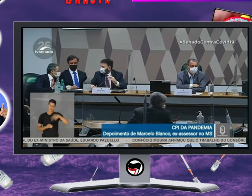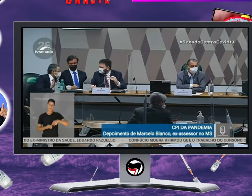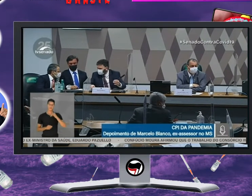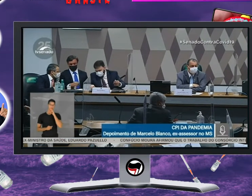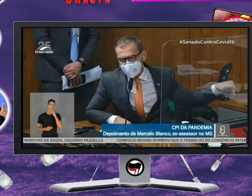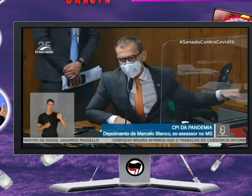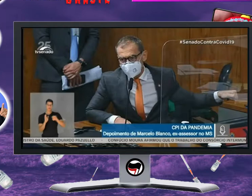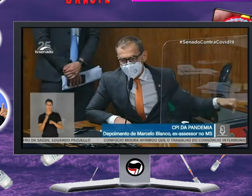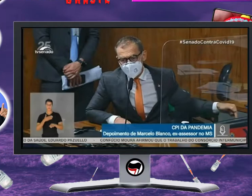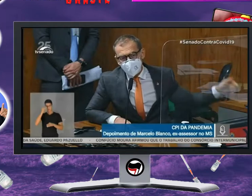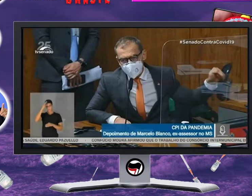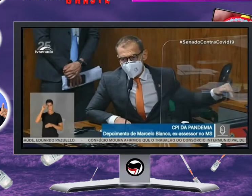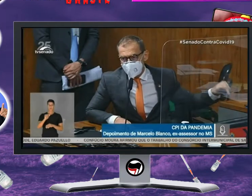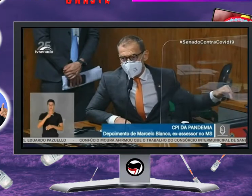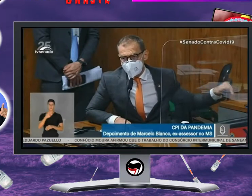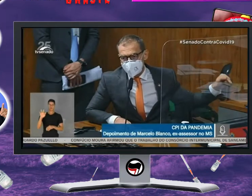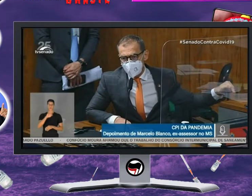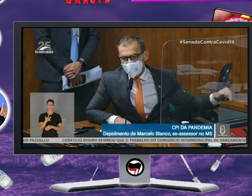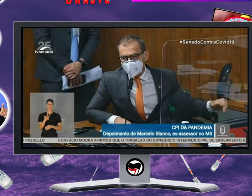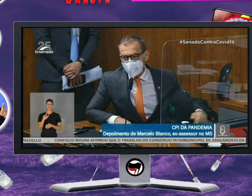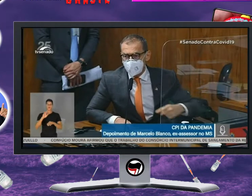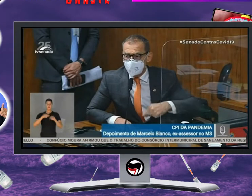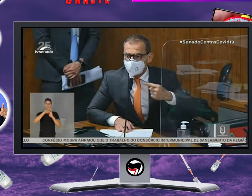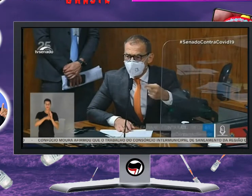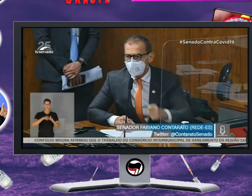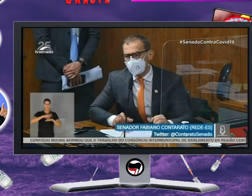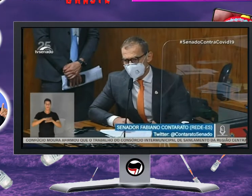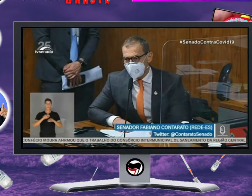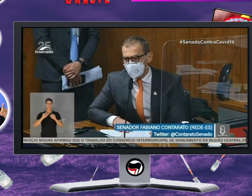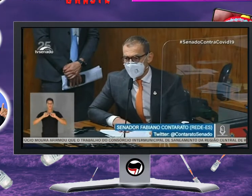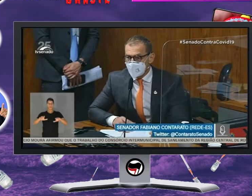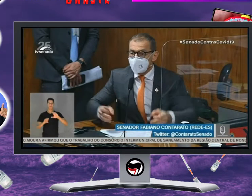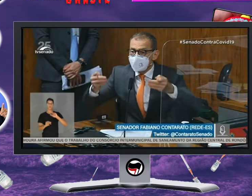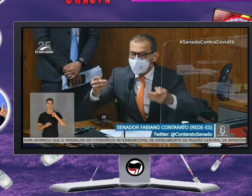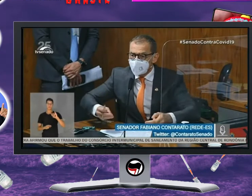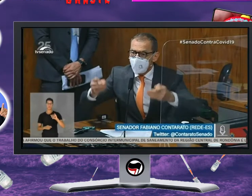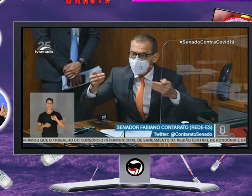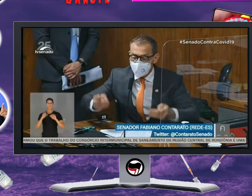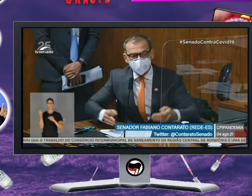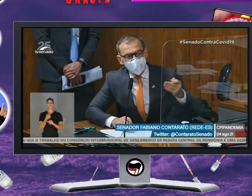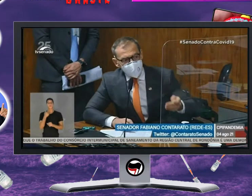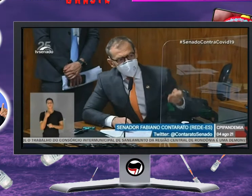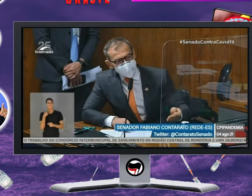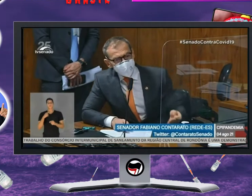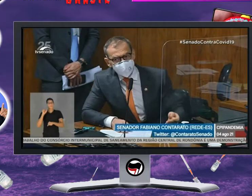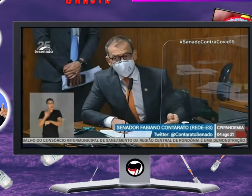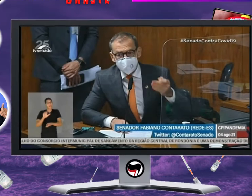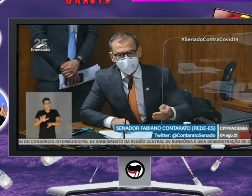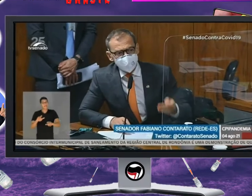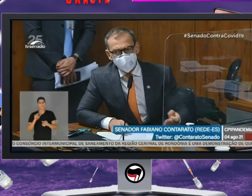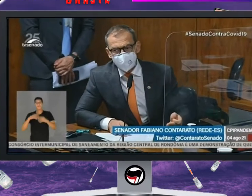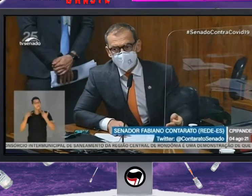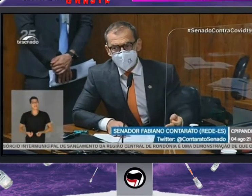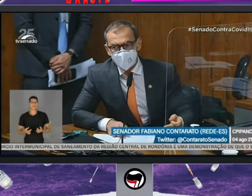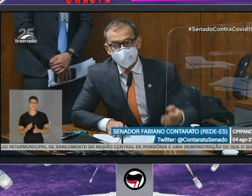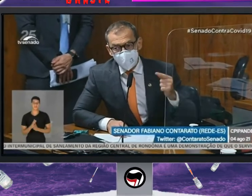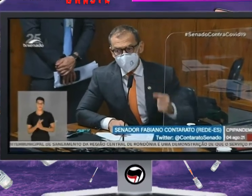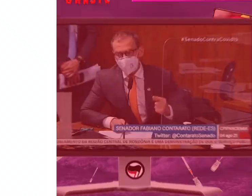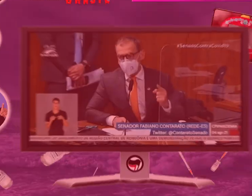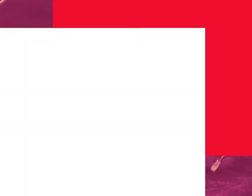chegou com o meu conhecimento de que a Polícia Federal vai instalar um inquérito pra apurar possível vazamento da CPI. Presidente, nós temos que dar um basta nisso. Isso é inadmissível. Nós não podemos permitir